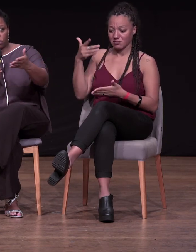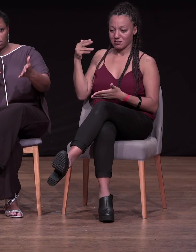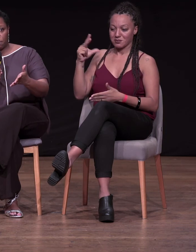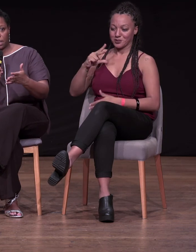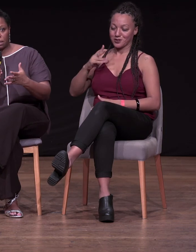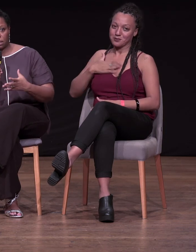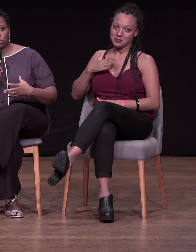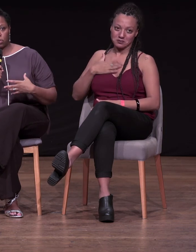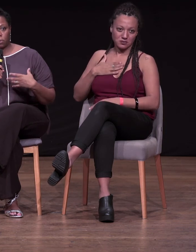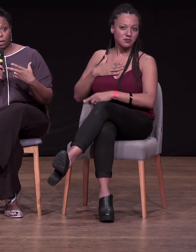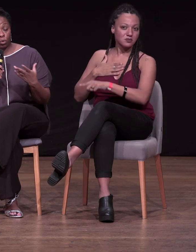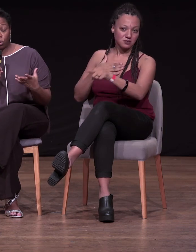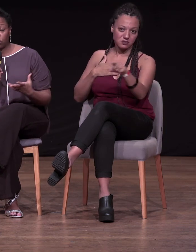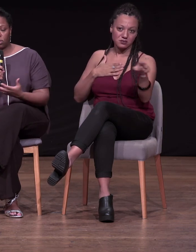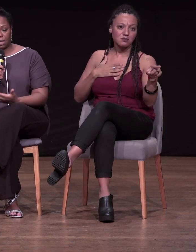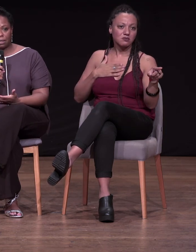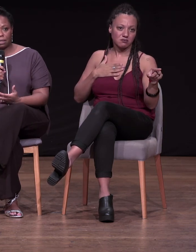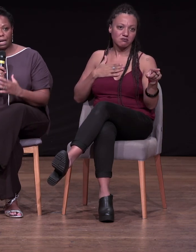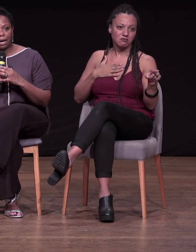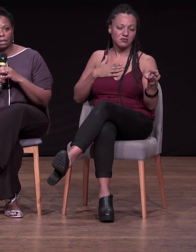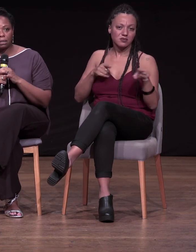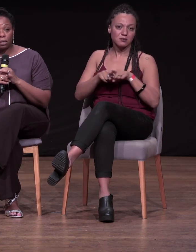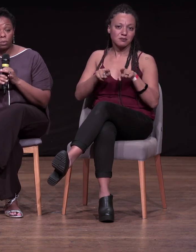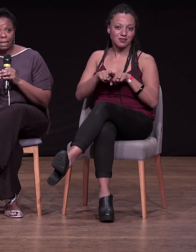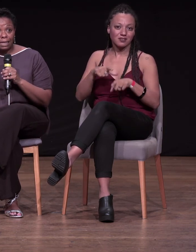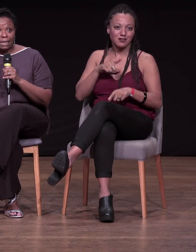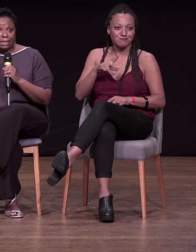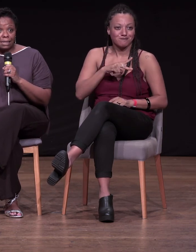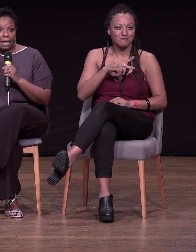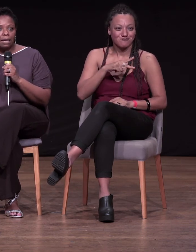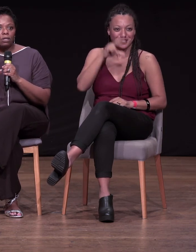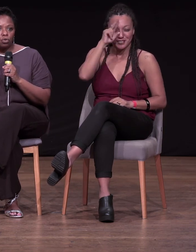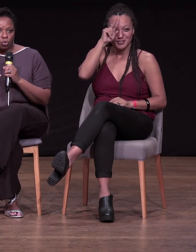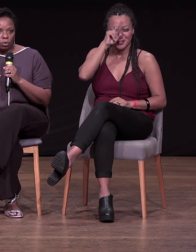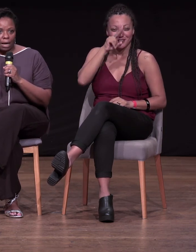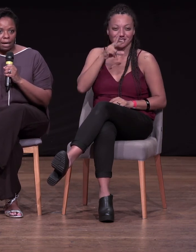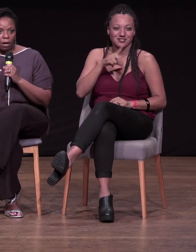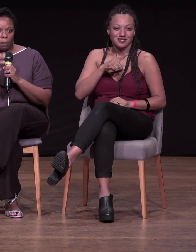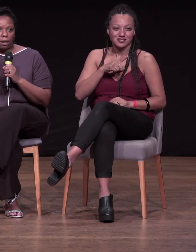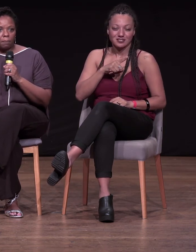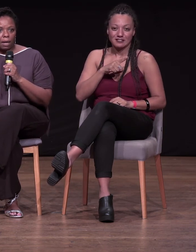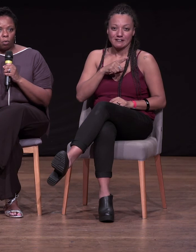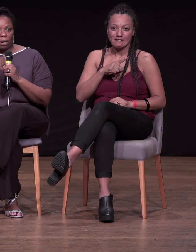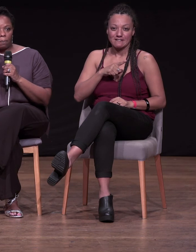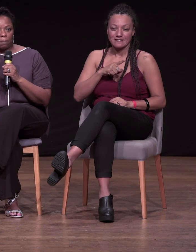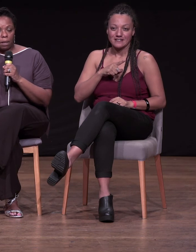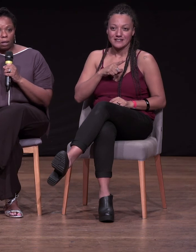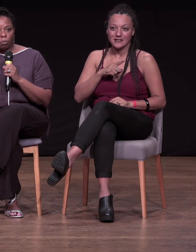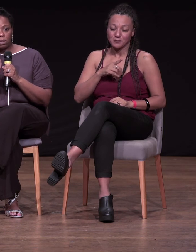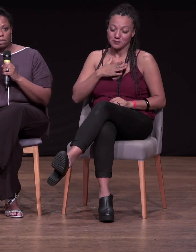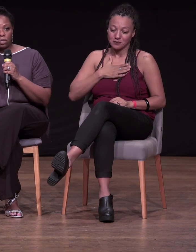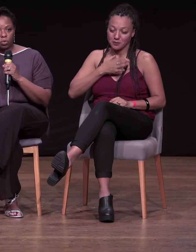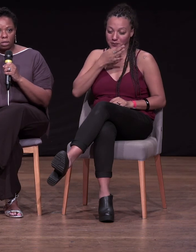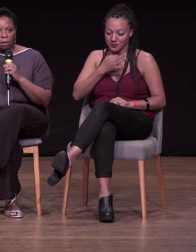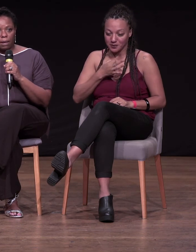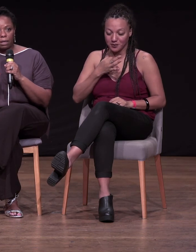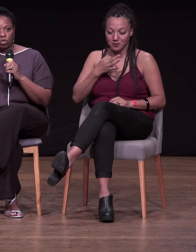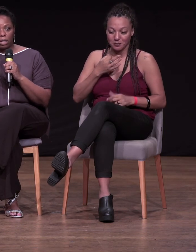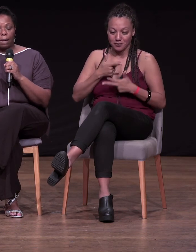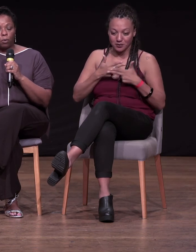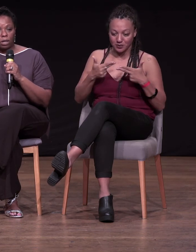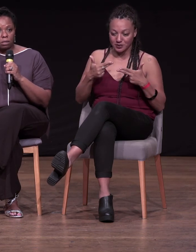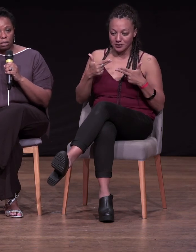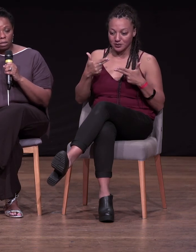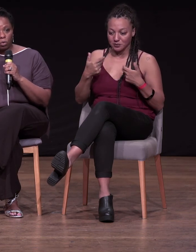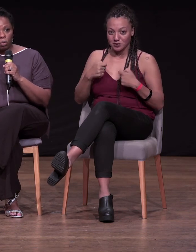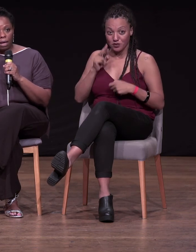é para você e para todos nessa sala. Então, tem isso, né? Para mim, é um exercício que também é